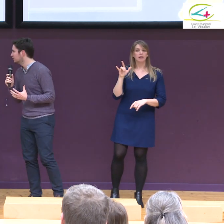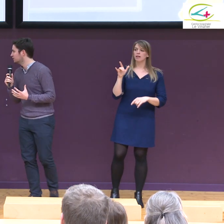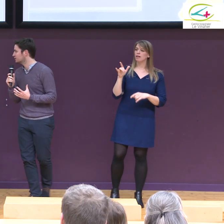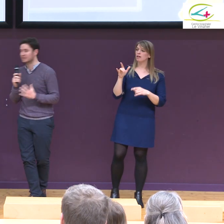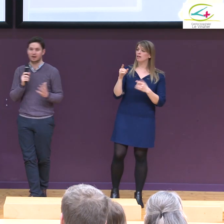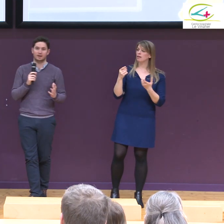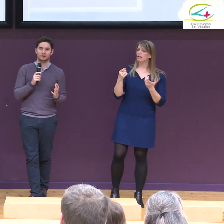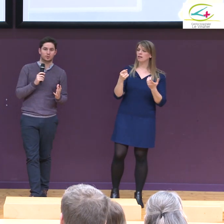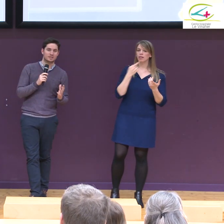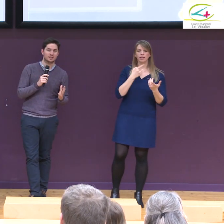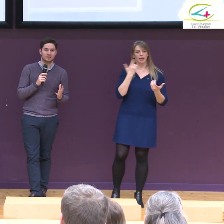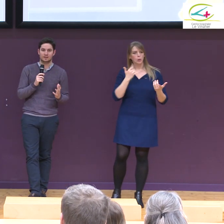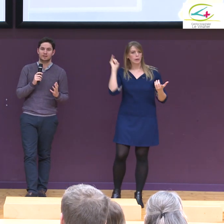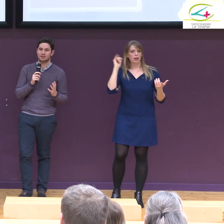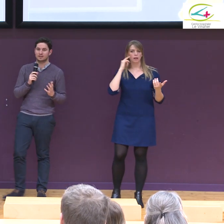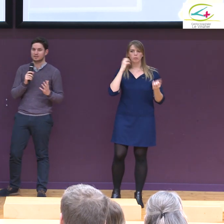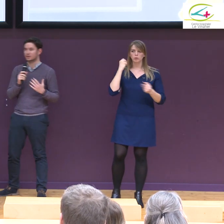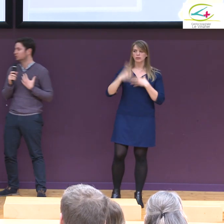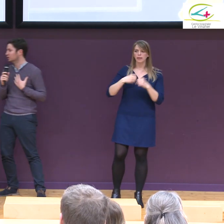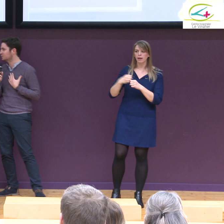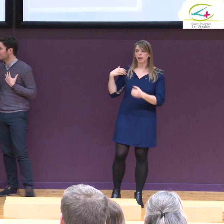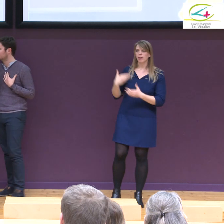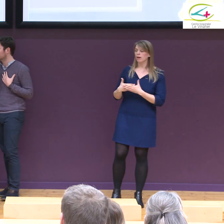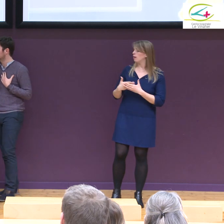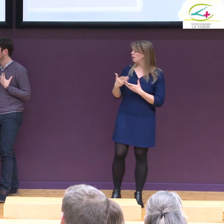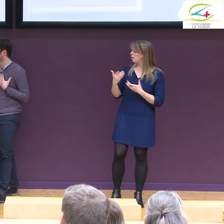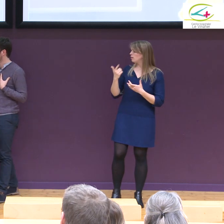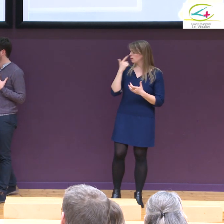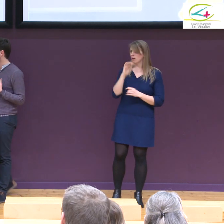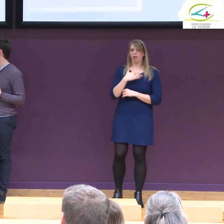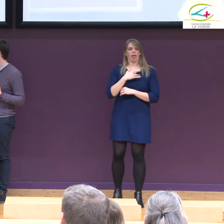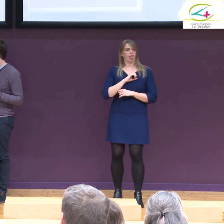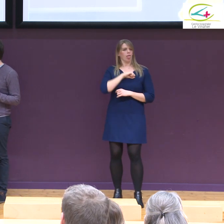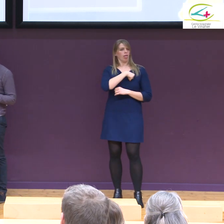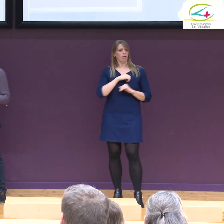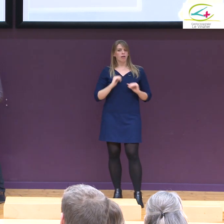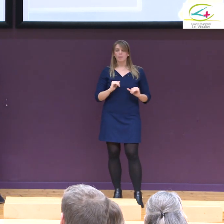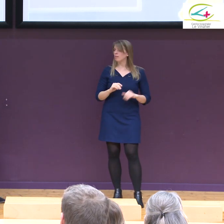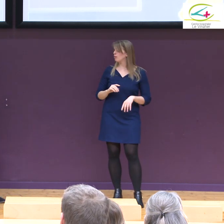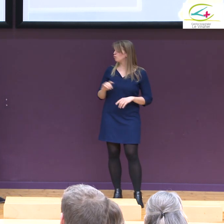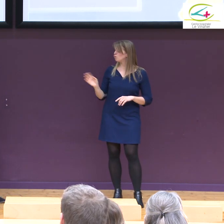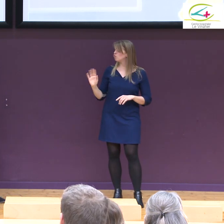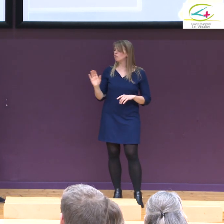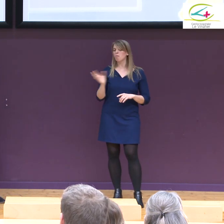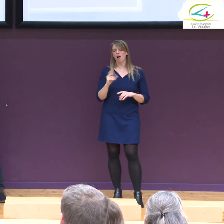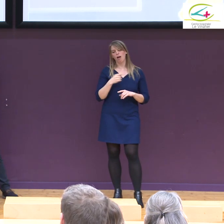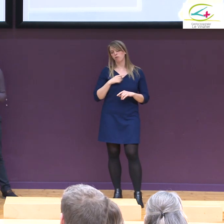fait, ça sert à rien depuis des années. Ça fait toujours un petit peu mal au cœur. Ouais, mais bon, on va aller finir dans un